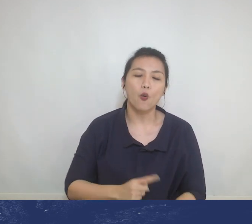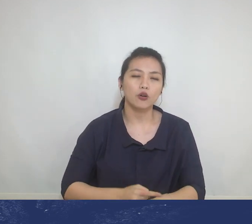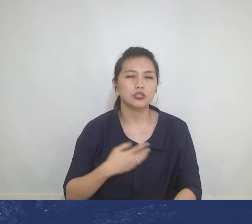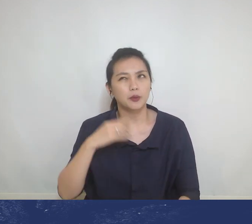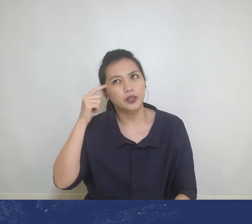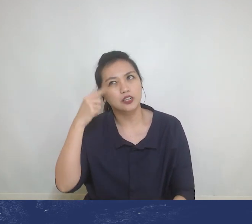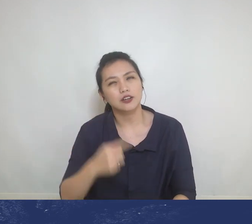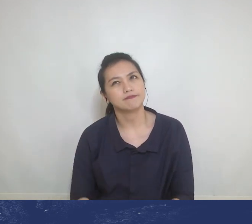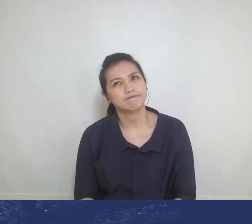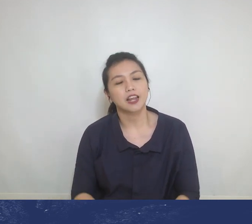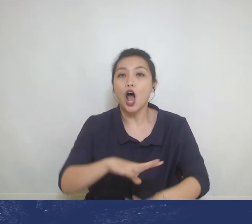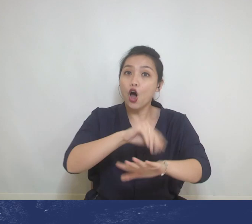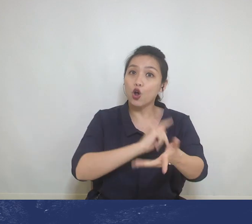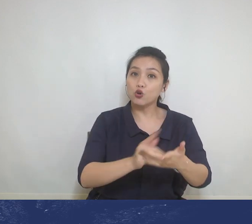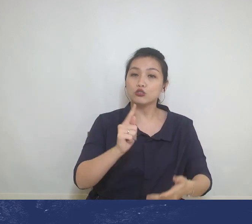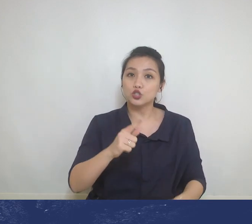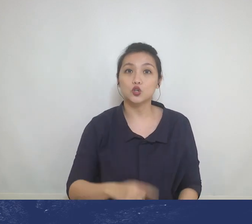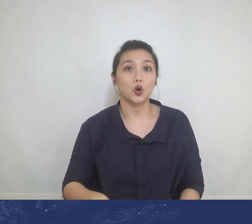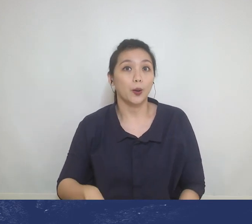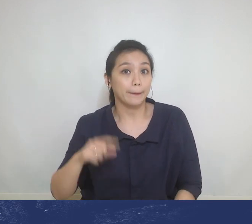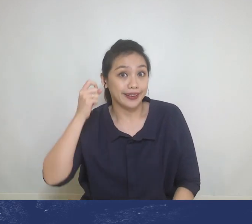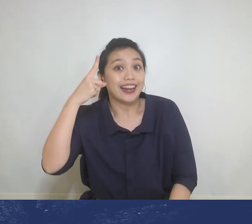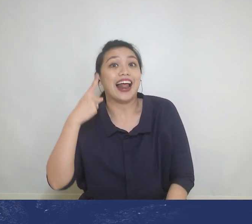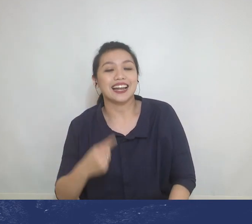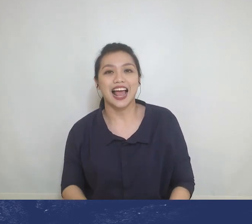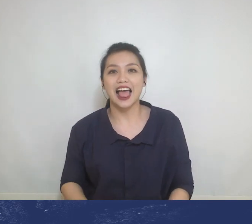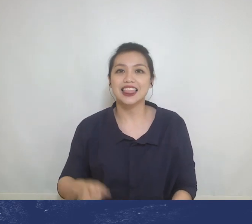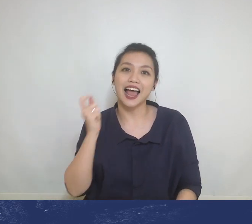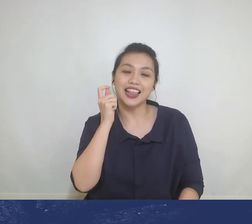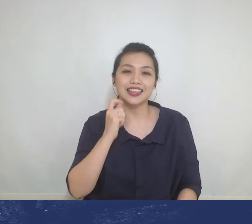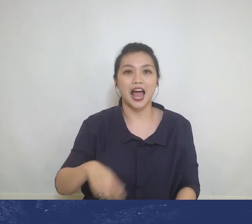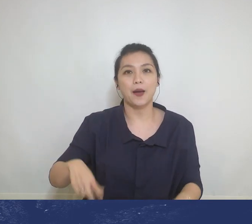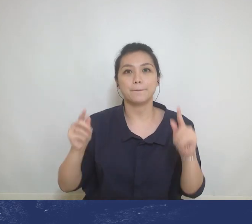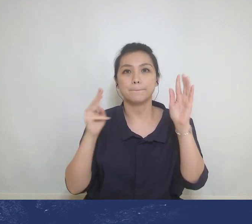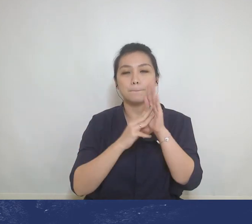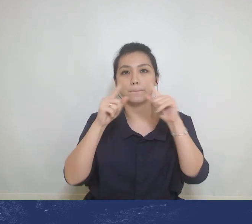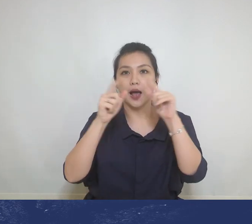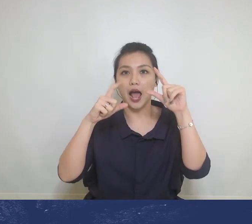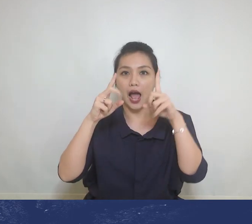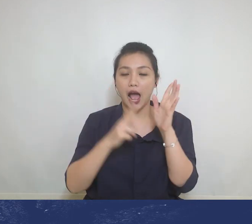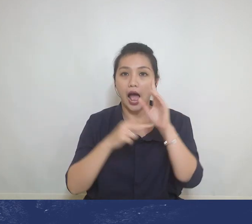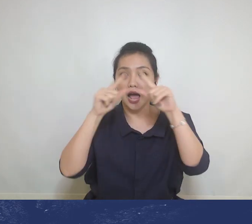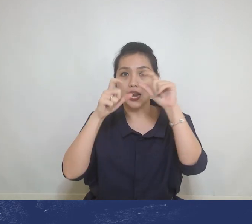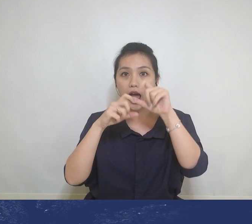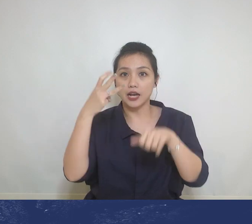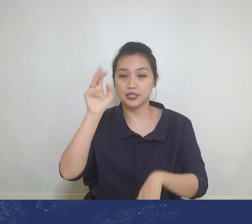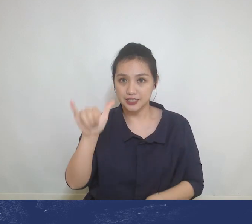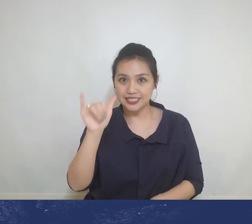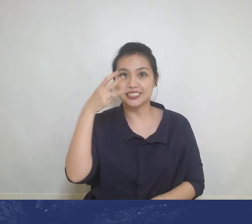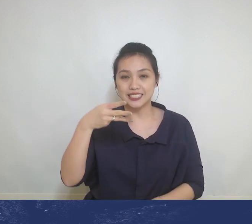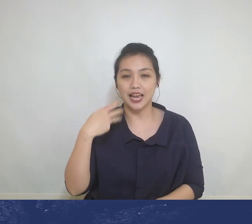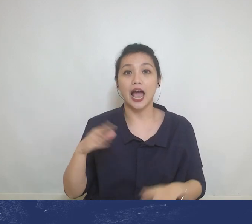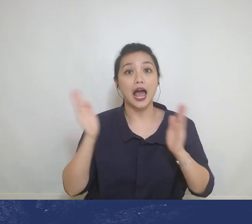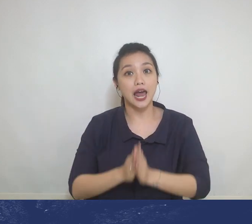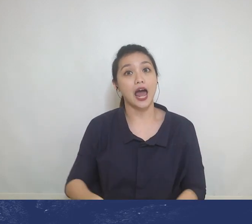merenungkan itu, Roh Kudus itu mengingatkan saya mengenai Manasye dan Efraim. Masih ingat kisah itu ya? Itu sama-sama koko dan